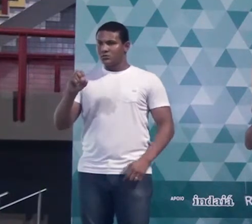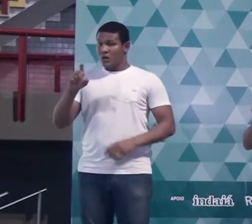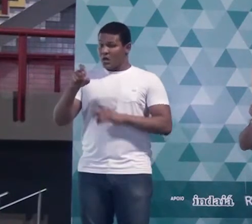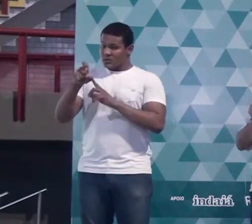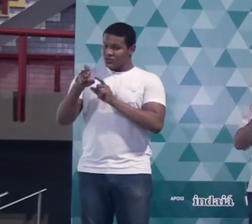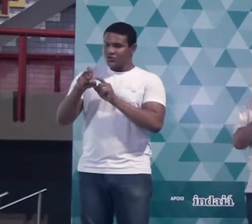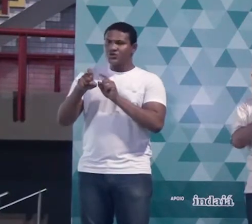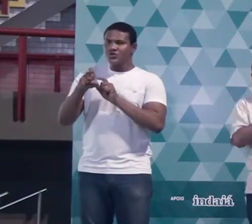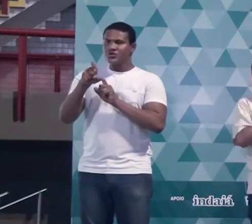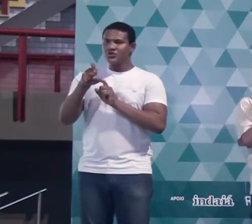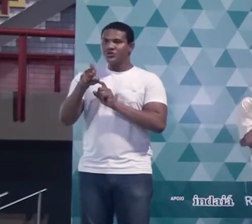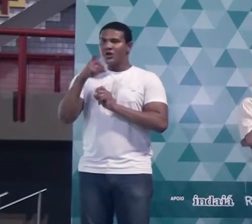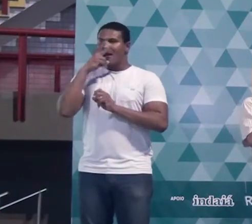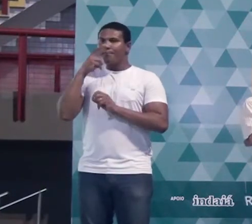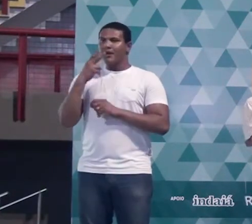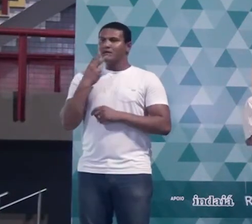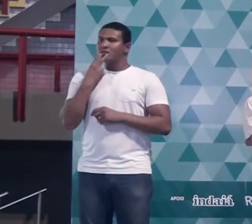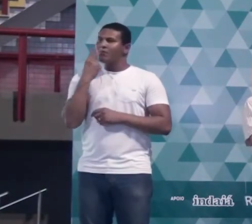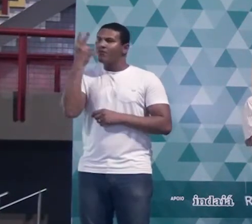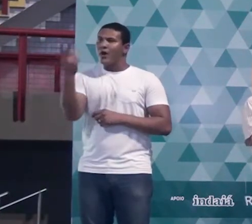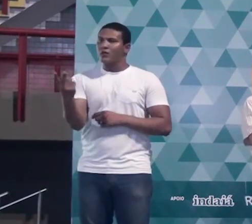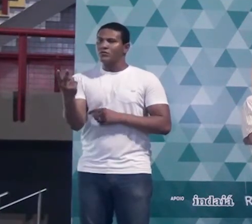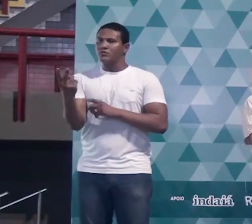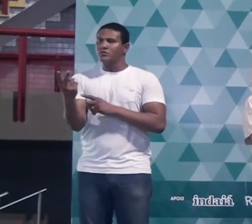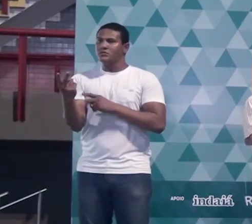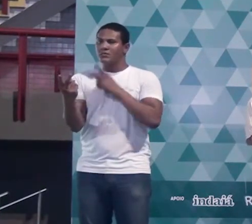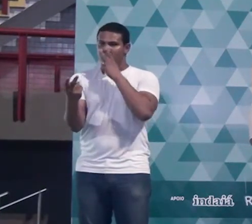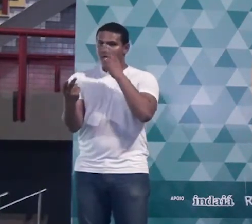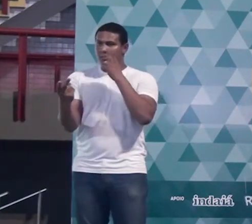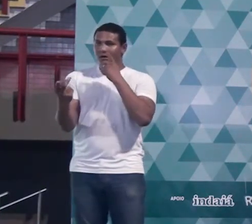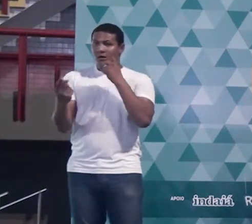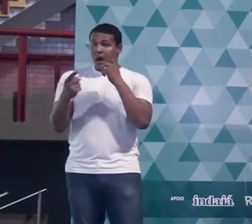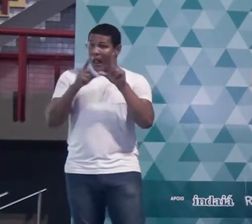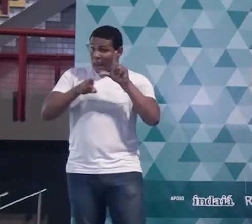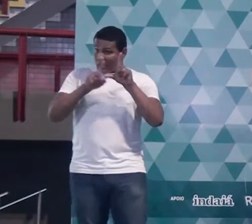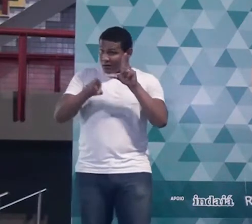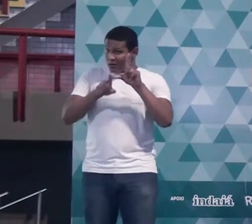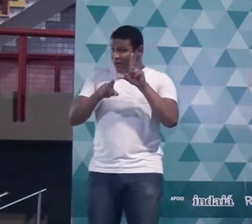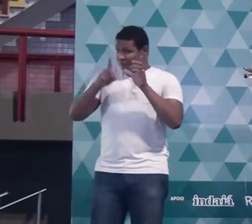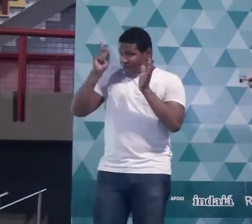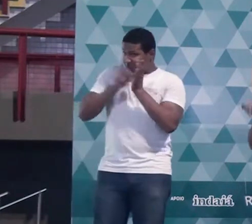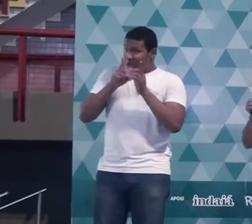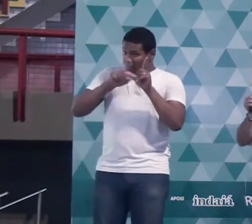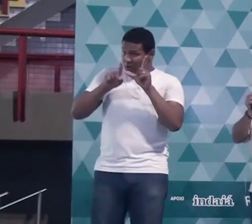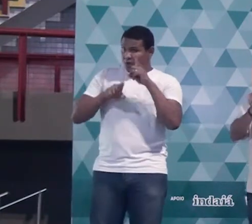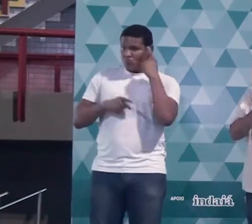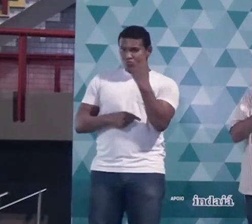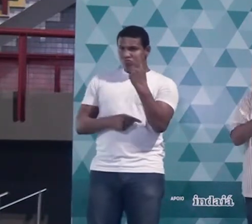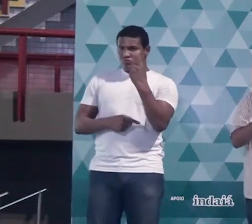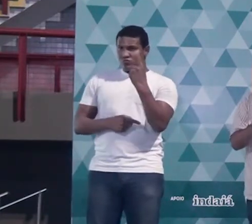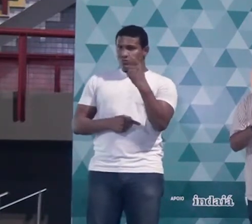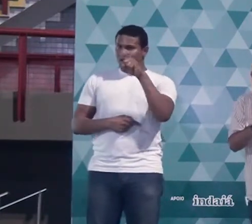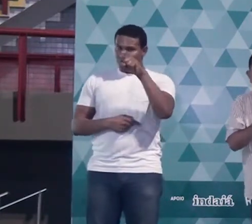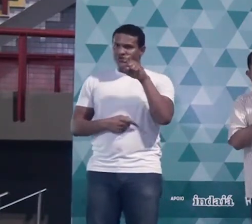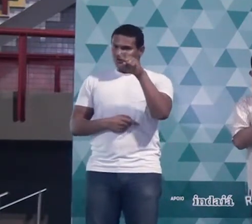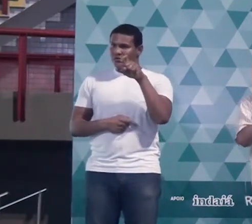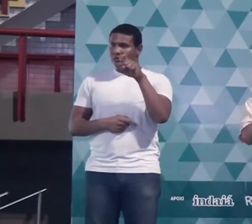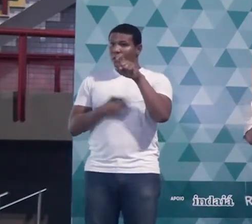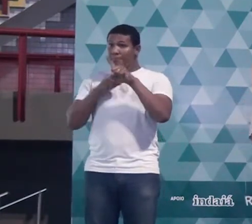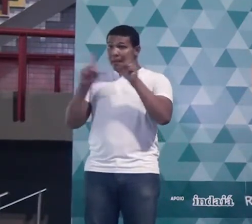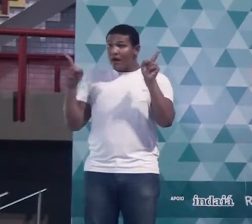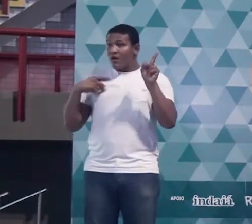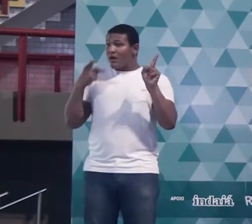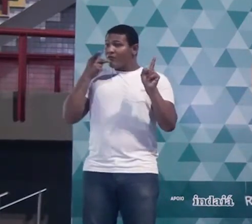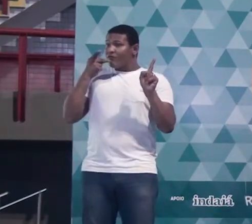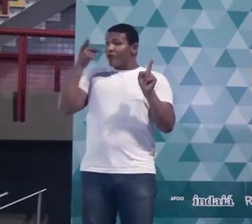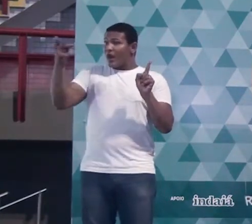dois fonemas, ó, que seria um tipo de KS. Tá vendo? Ó? KS. Quando você tem uma letra para dois fonemas, dífono.